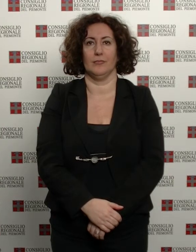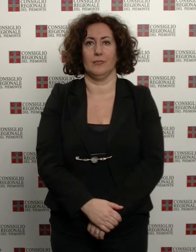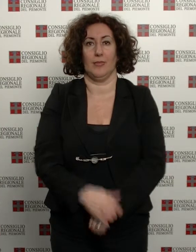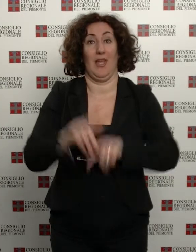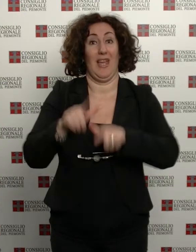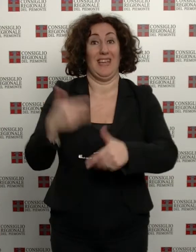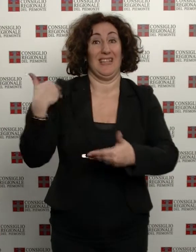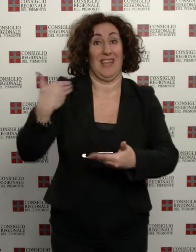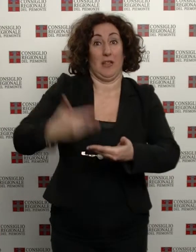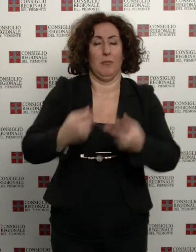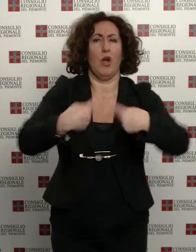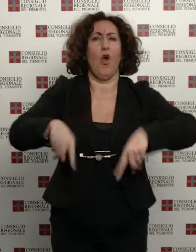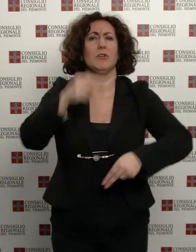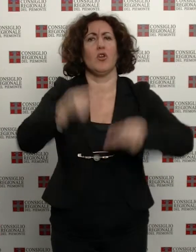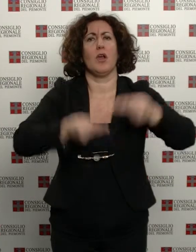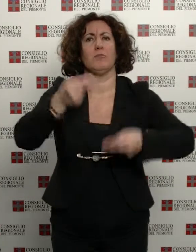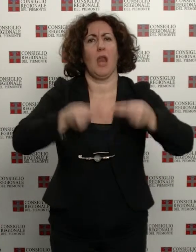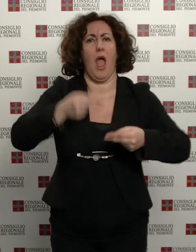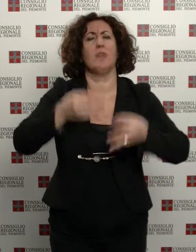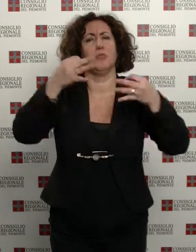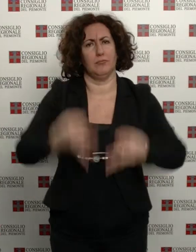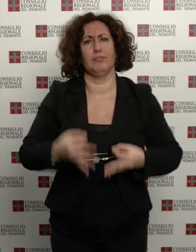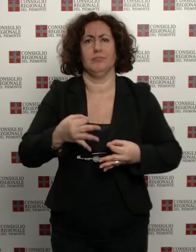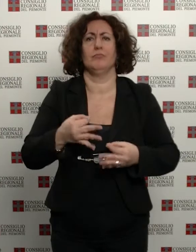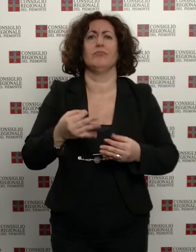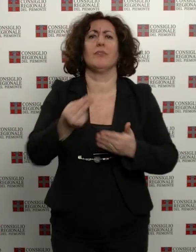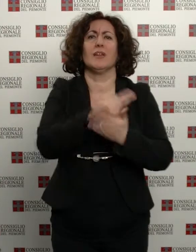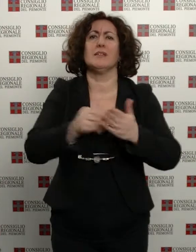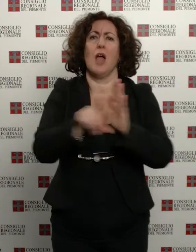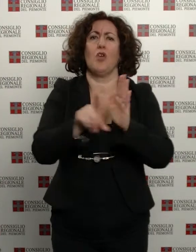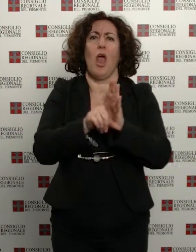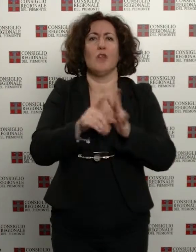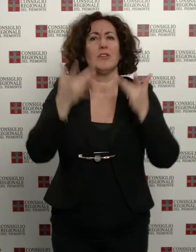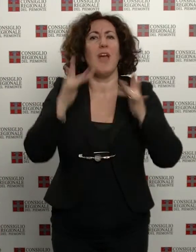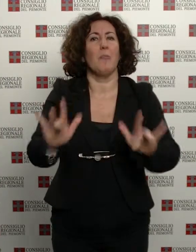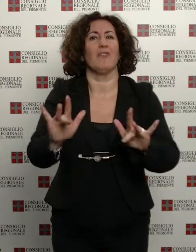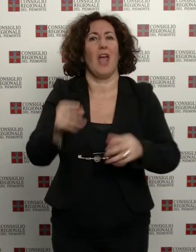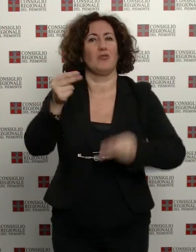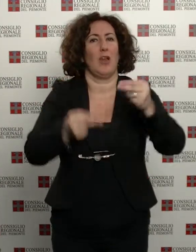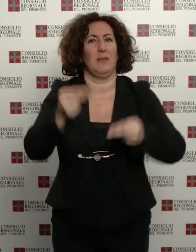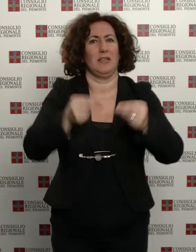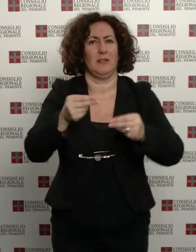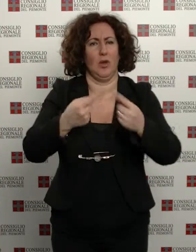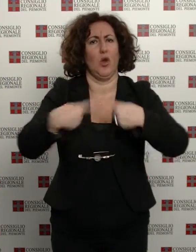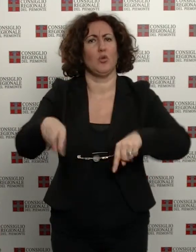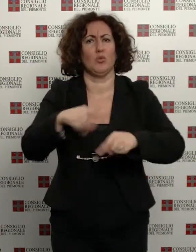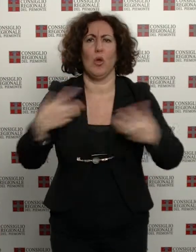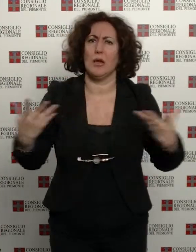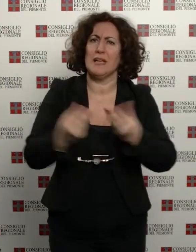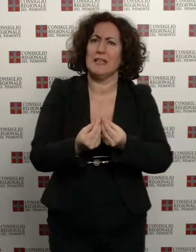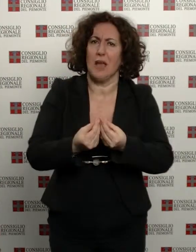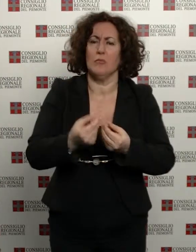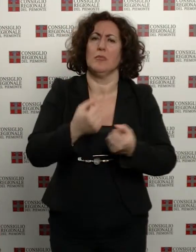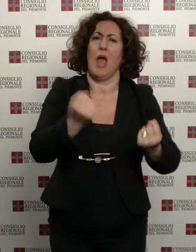commissione bilancio ha licenziato per l'aula il disegno di legge sulla semplificazione amministrativa riunione congiunta di bilancio attività produttive